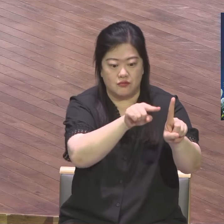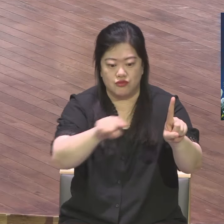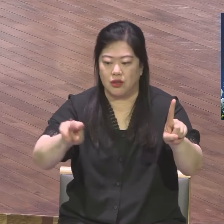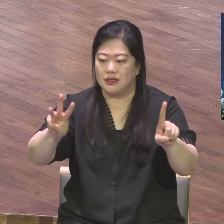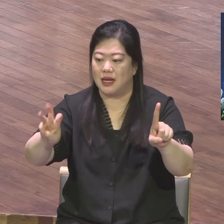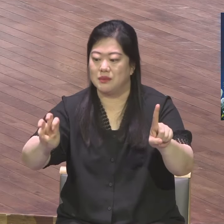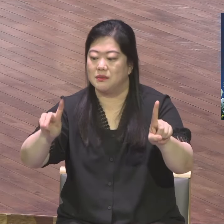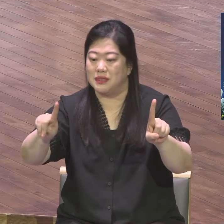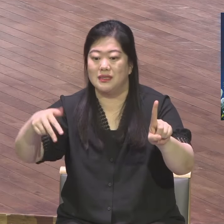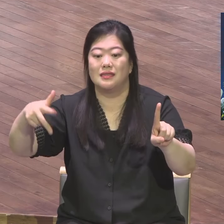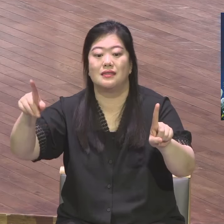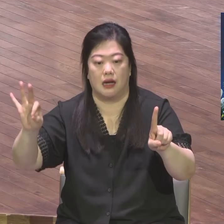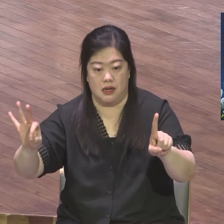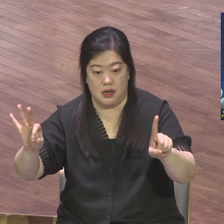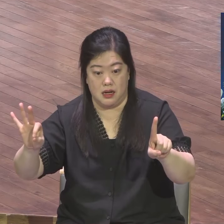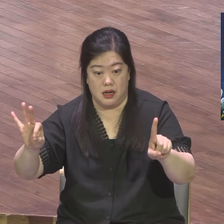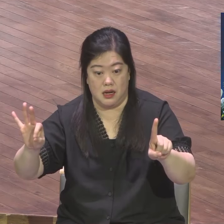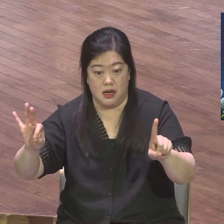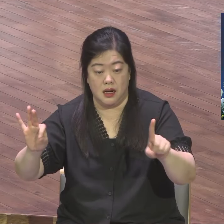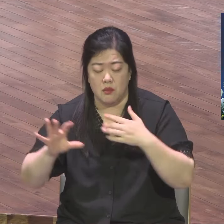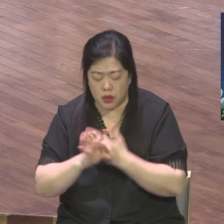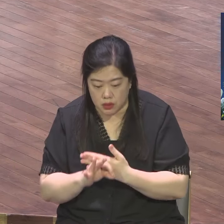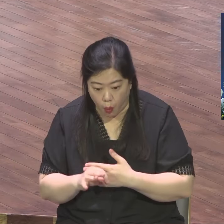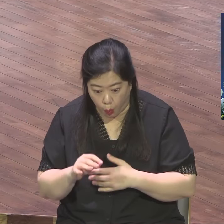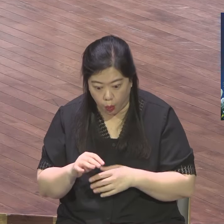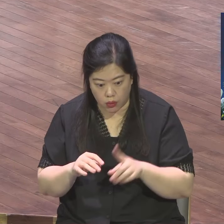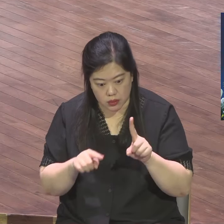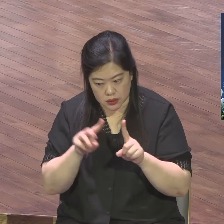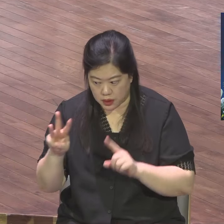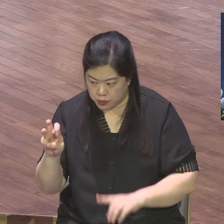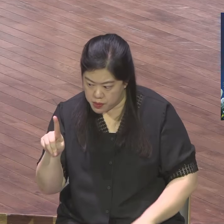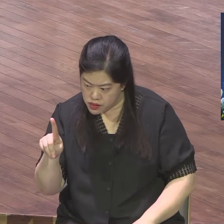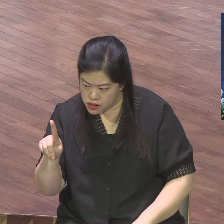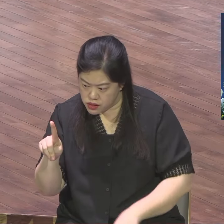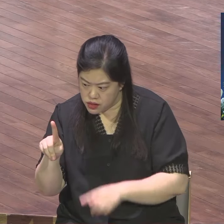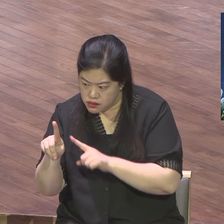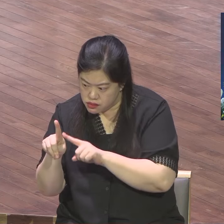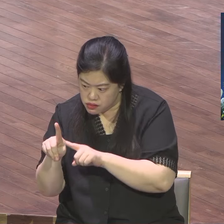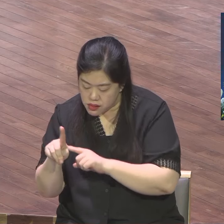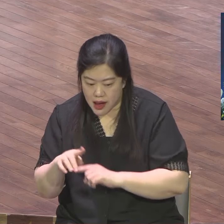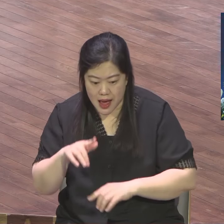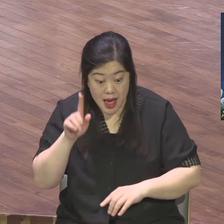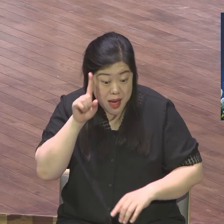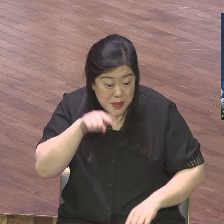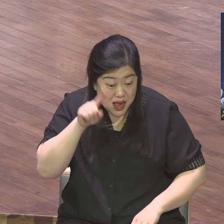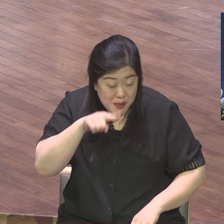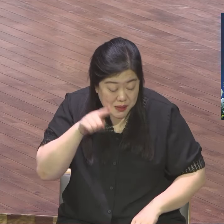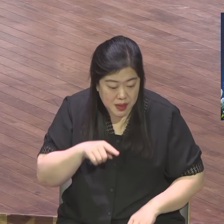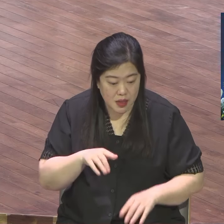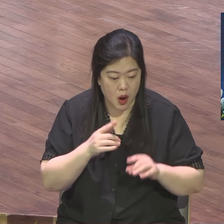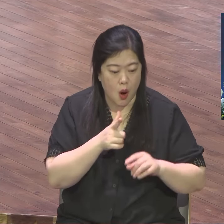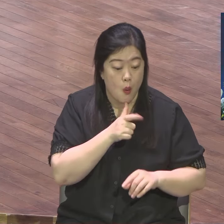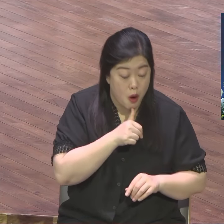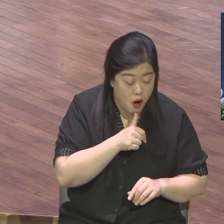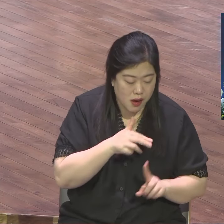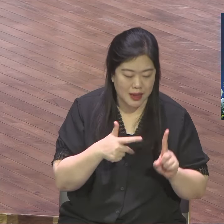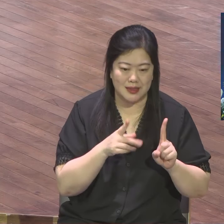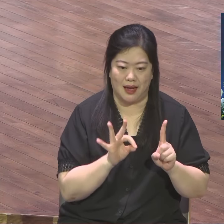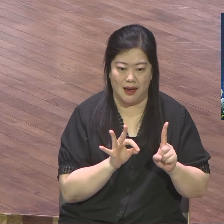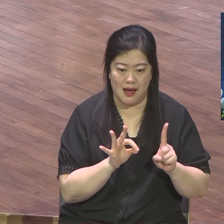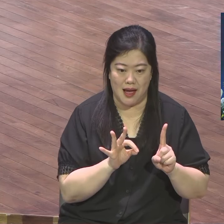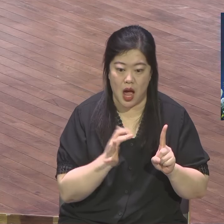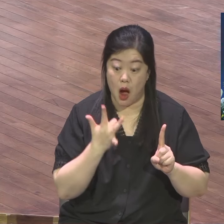그리고 그날에 맞춰서 바빠서 며칠 못 봤으면 그 날짜에 맞는 잠언을 펴서 그 잠언 한 장을